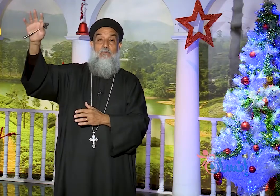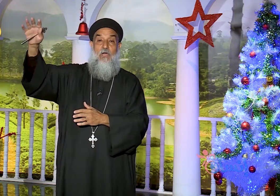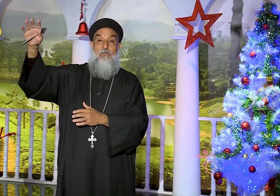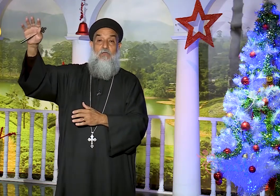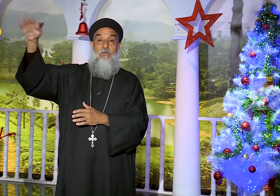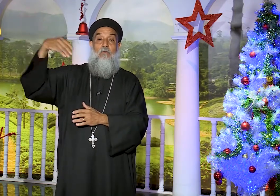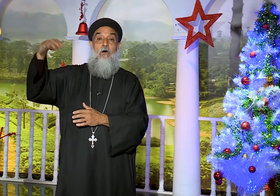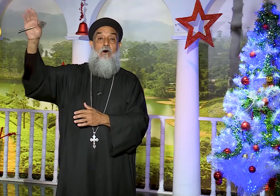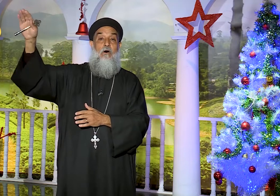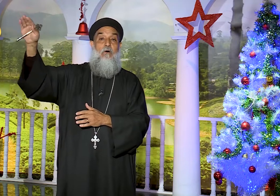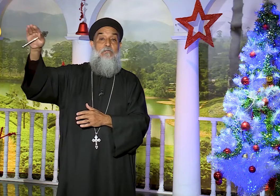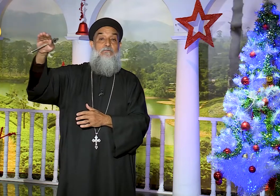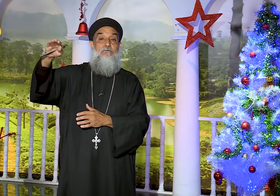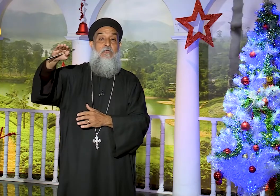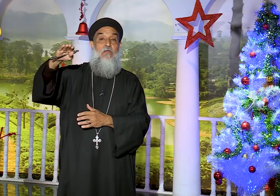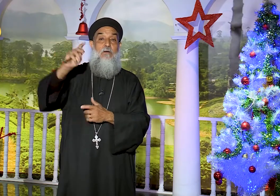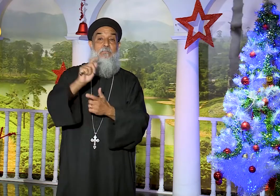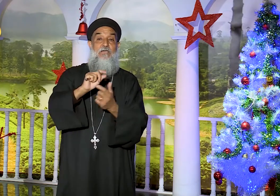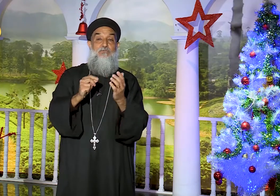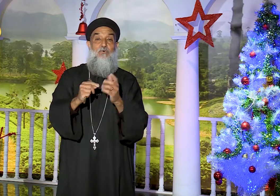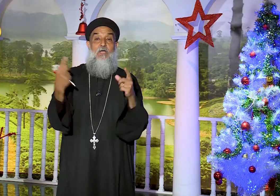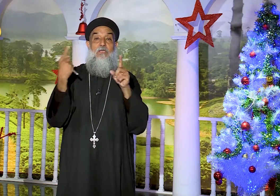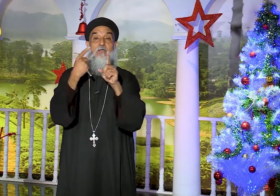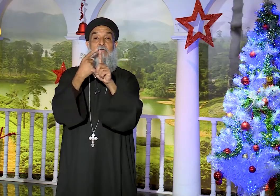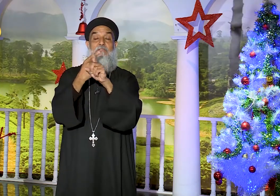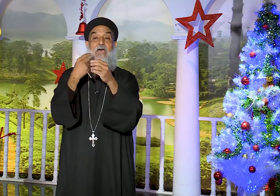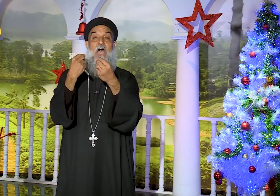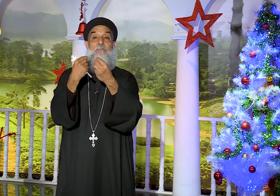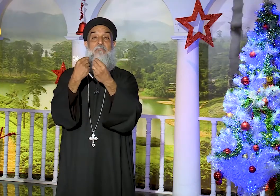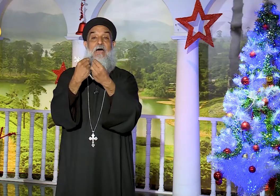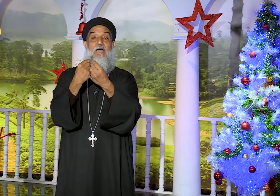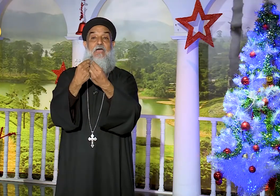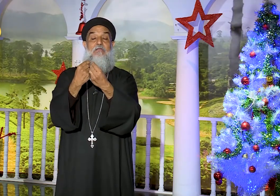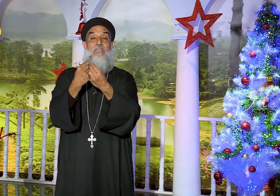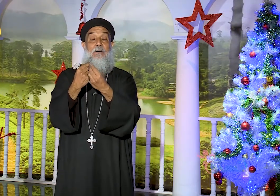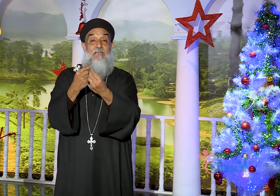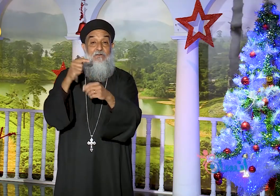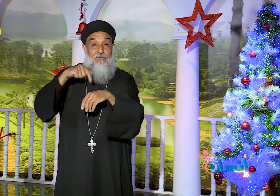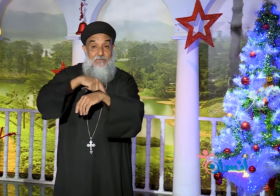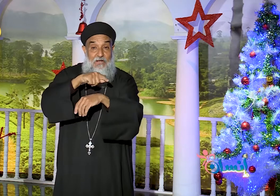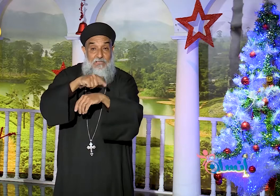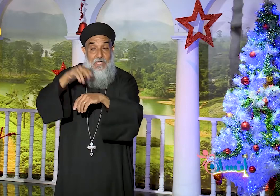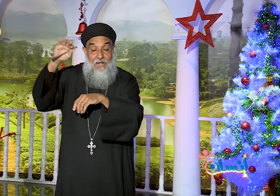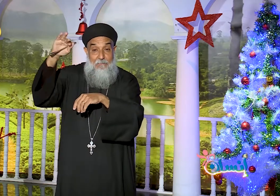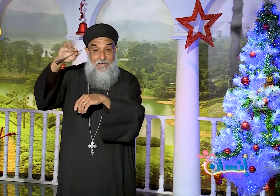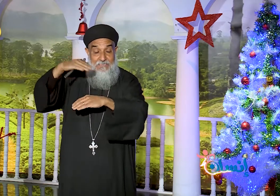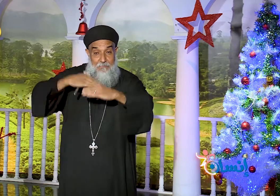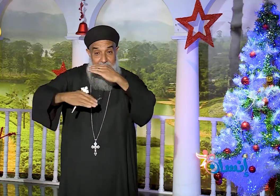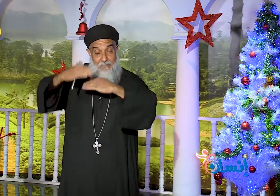قوي لغاية لما يسوع اتقابل معاه. طبعا كان في الفترة دي لما نزل بعد ما